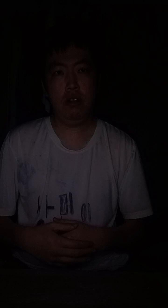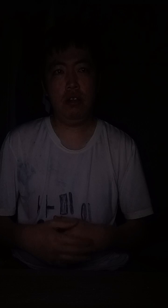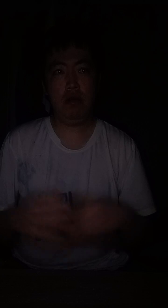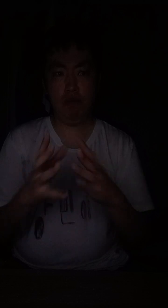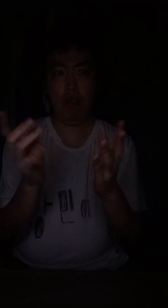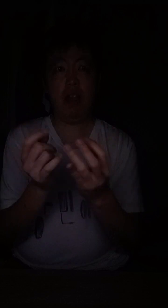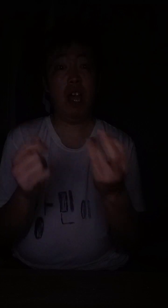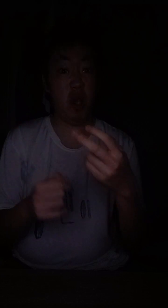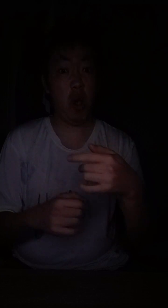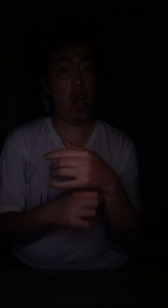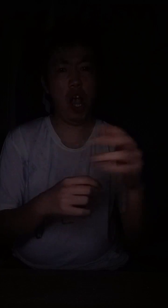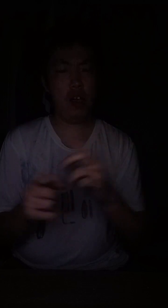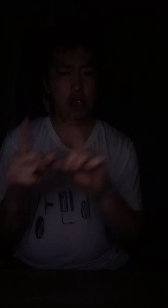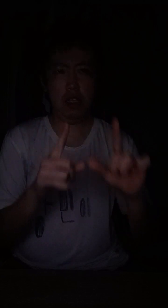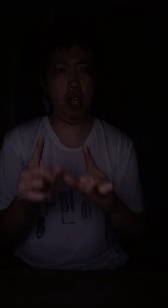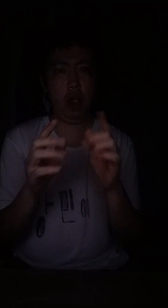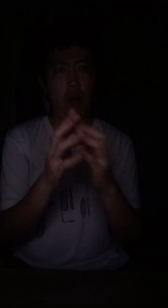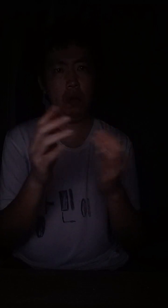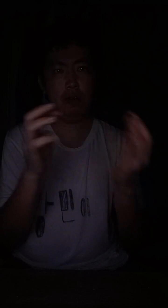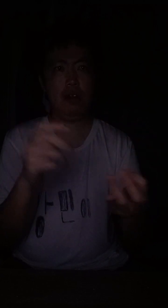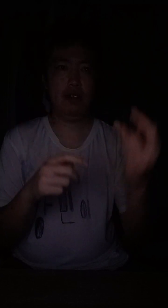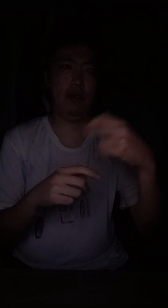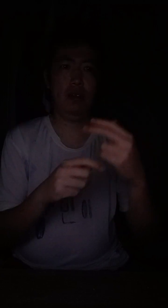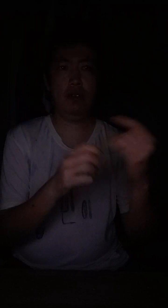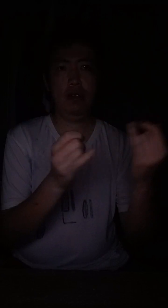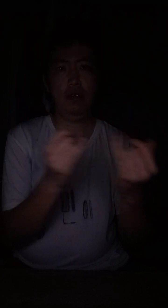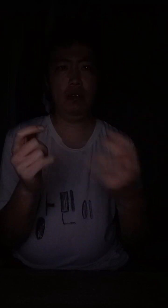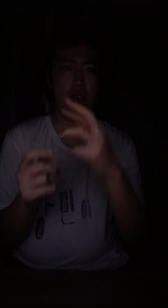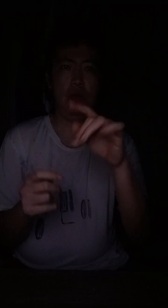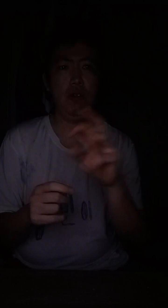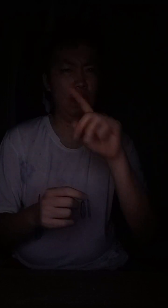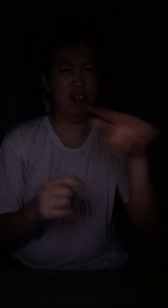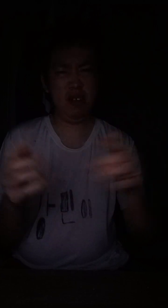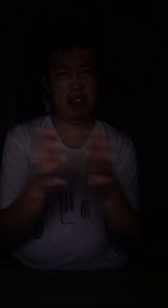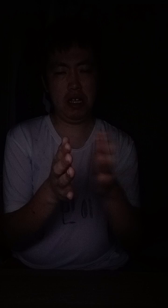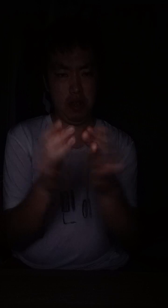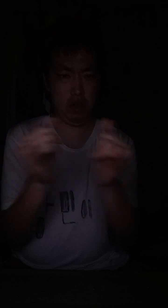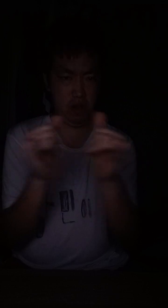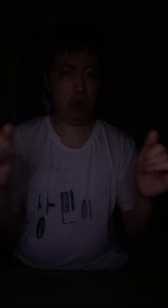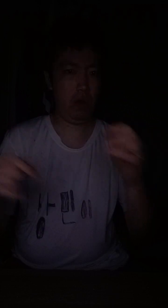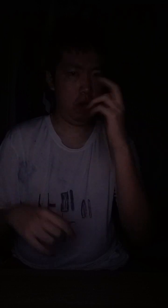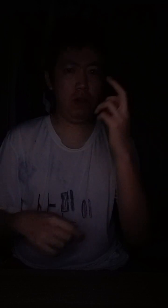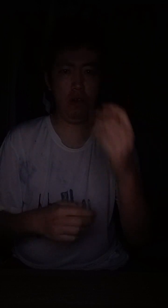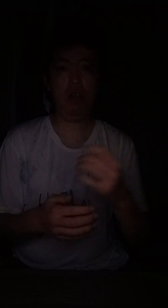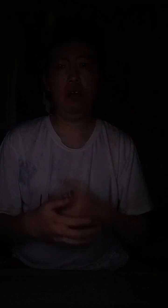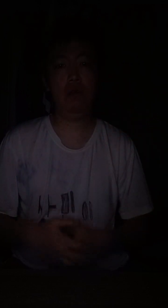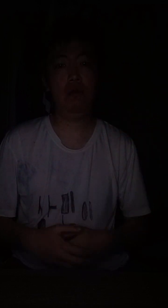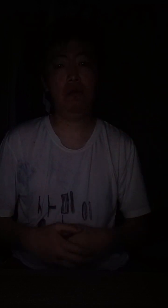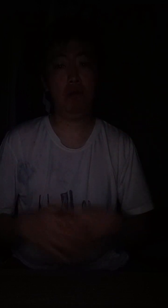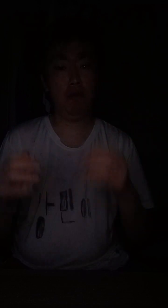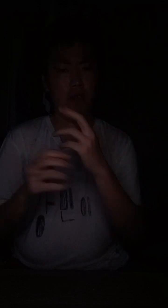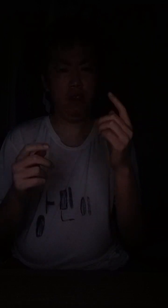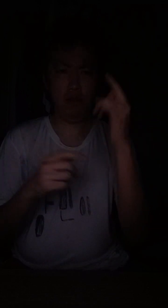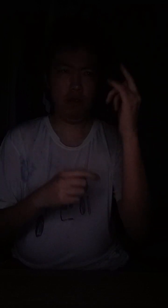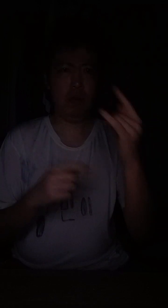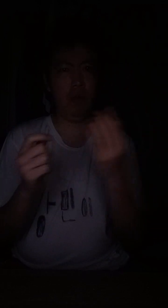박장범 앵커가 KBS 사장 최종 후보로 결정된 이후 KBS 내부에서 비판이 이어지고 있습니다. KBS 막내 기수인 50기 취재